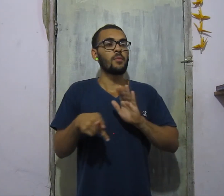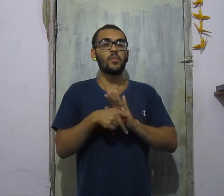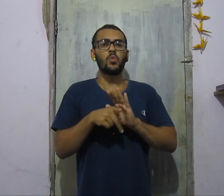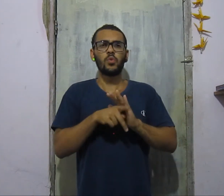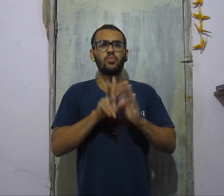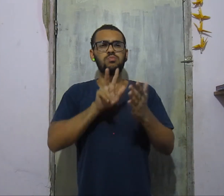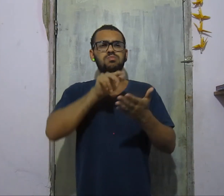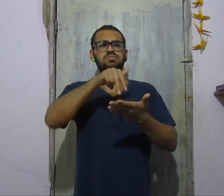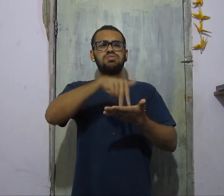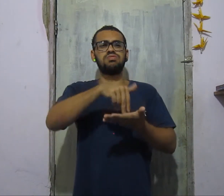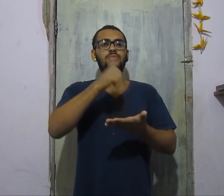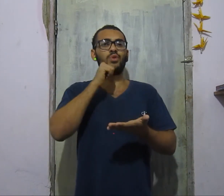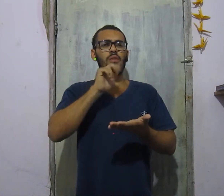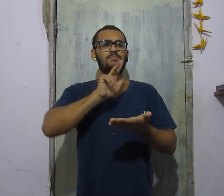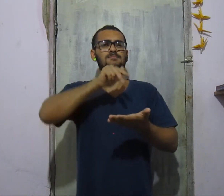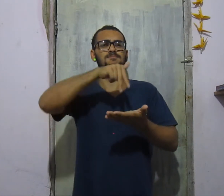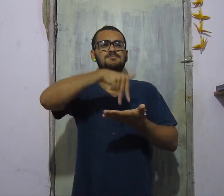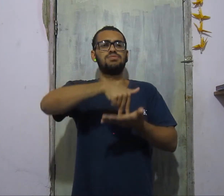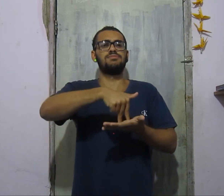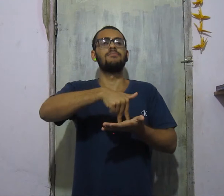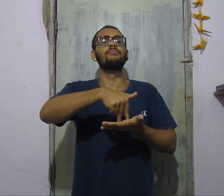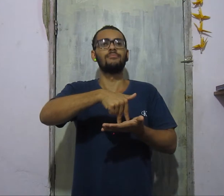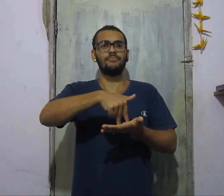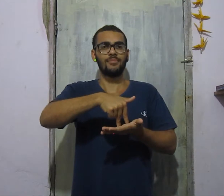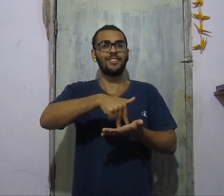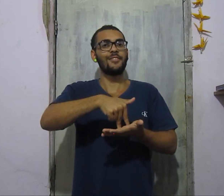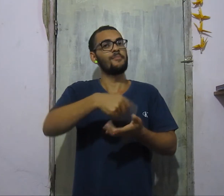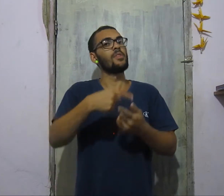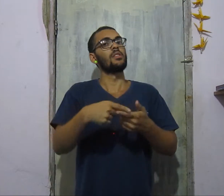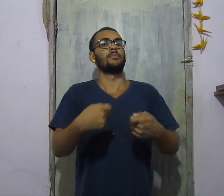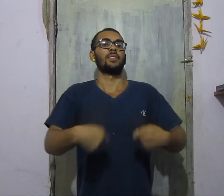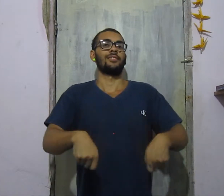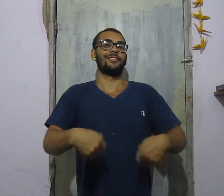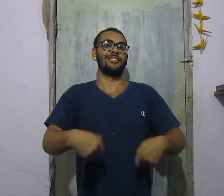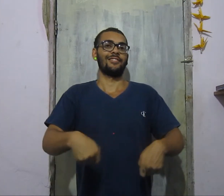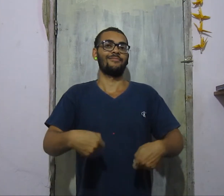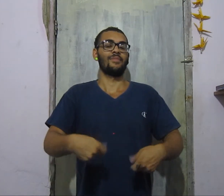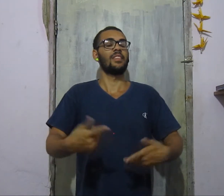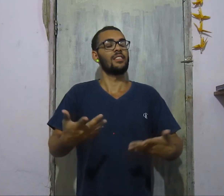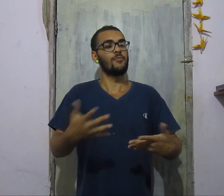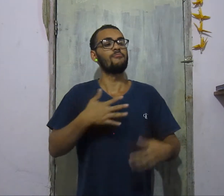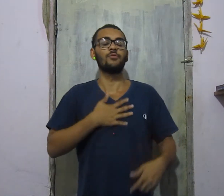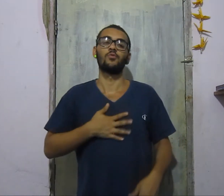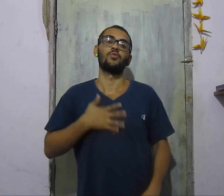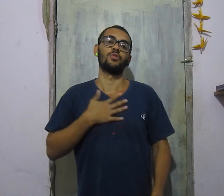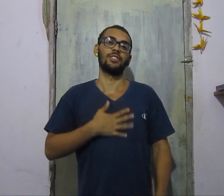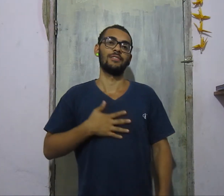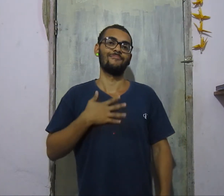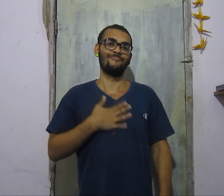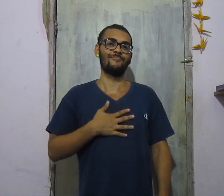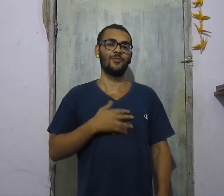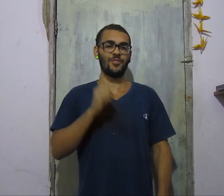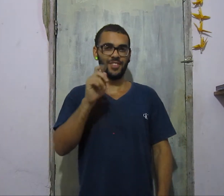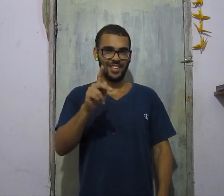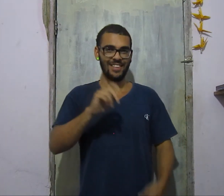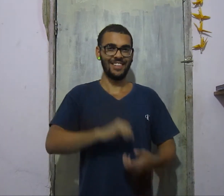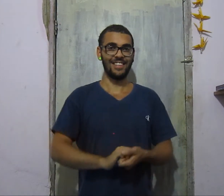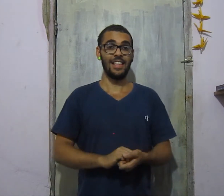dentro do livro, por causa dessa questão de colocar a mulher num novo patamar. E é uma coisa necessária, né? Então é só